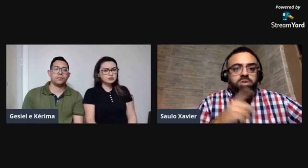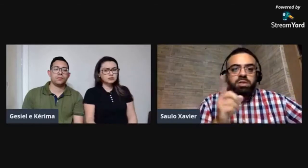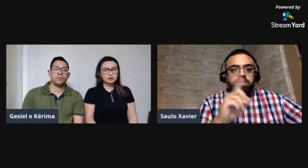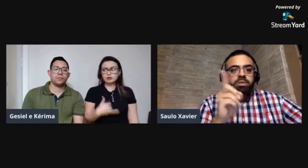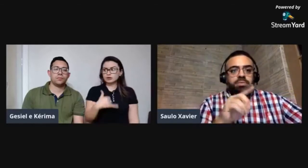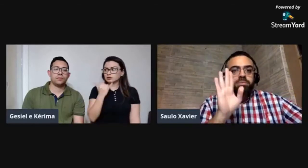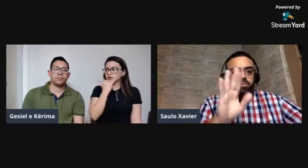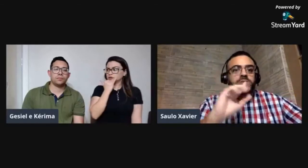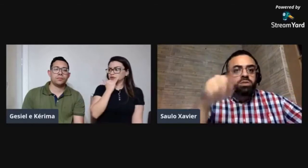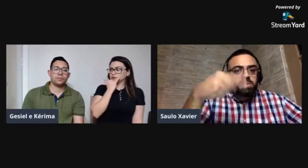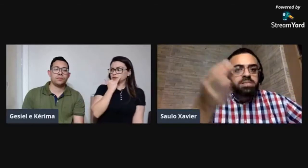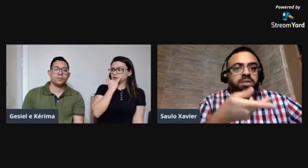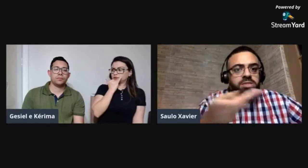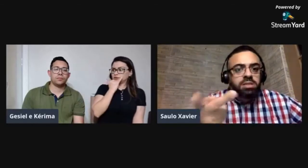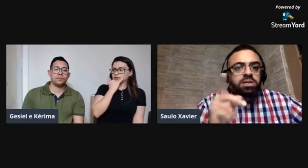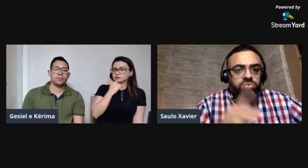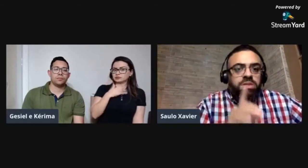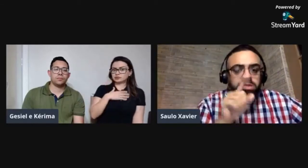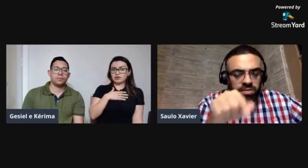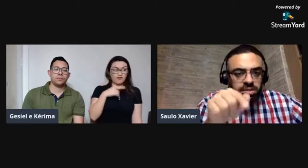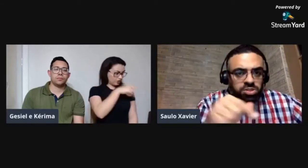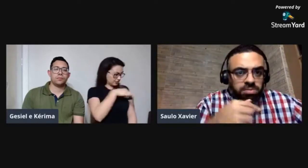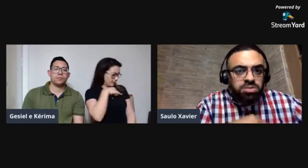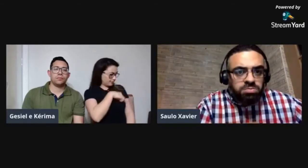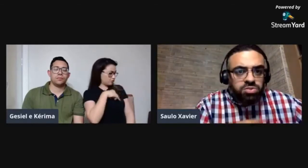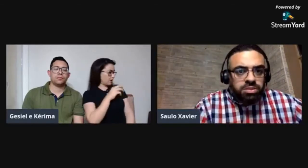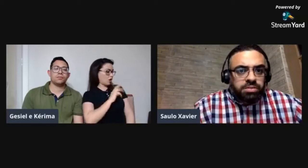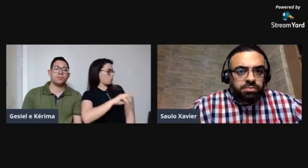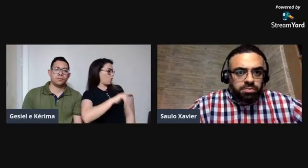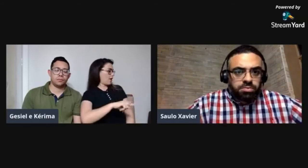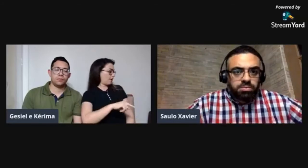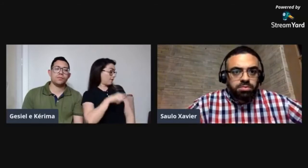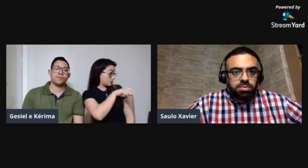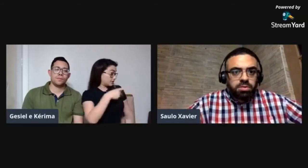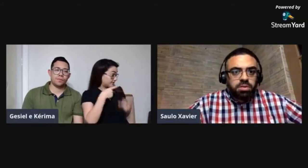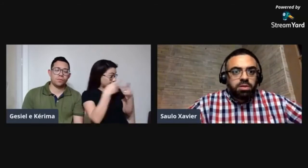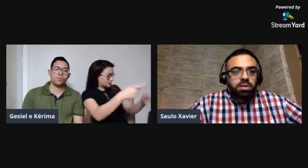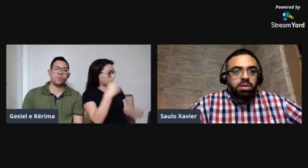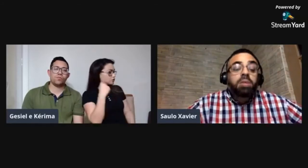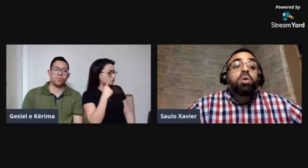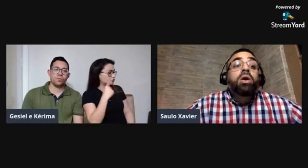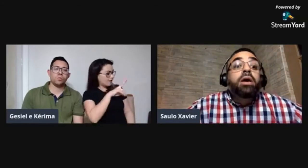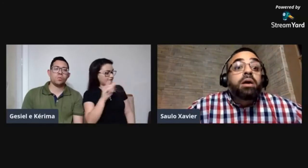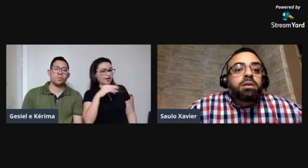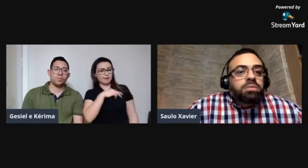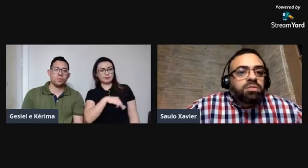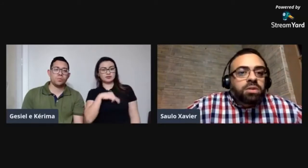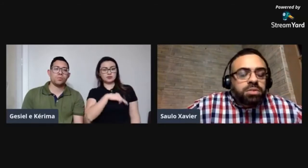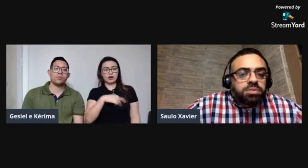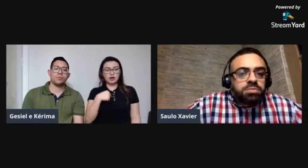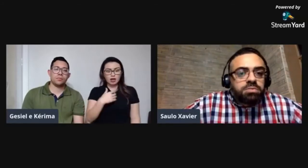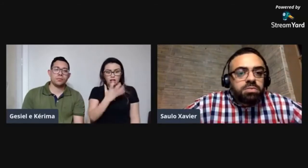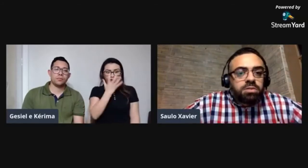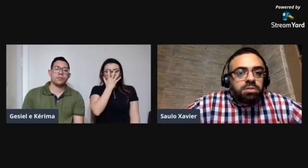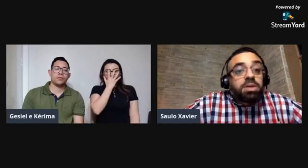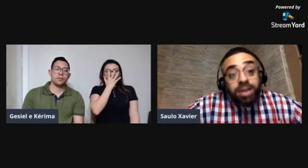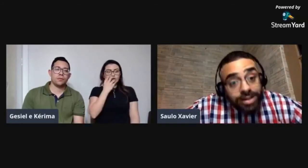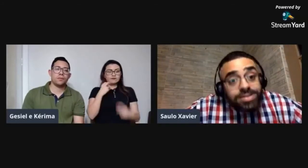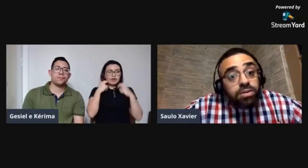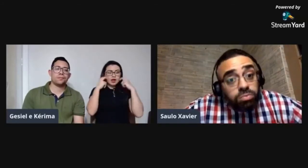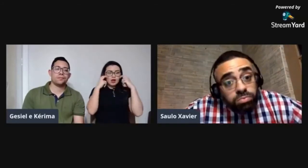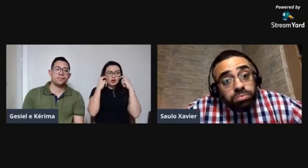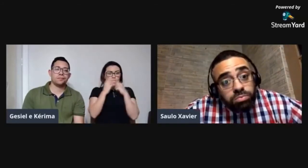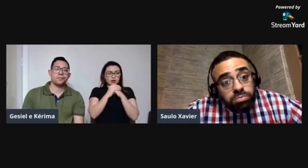você é missionário não. Quando você começar a visitar surdos, você vai ser chamado de missionário. Eu queria morrer quando ele falou isso. Porque